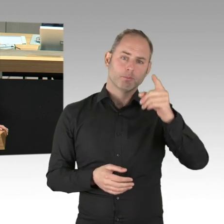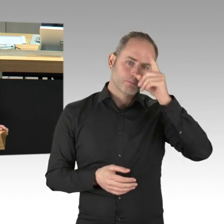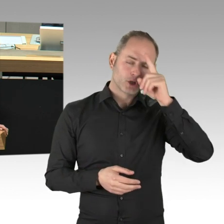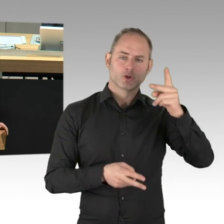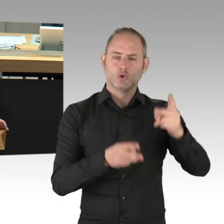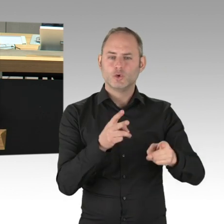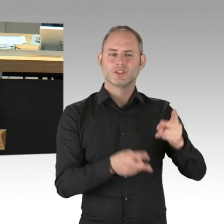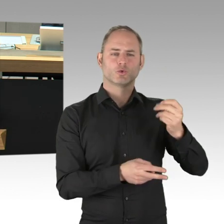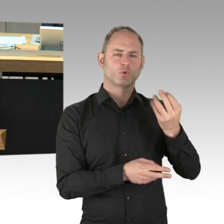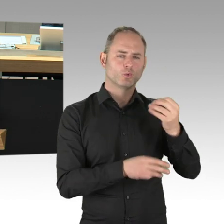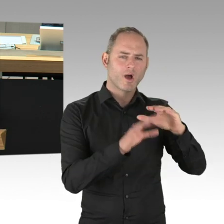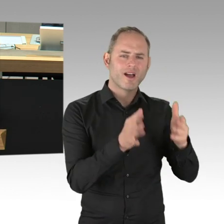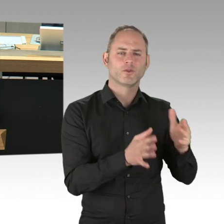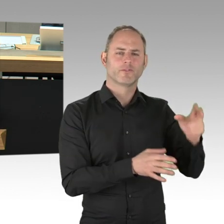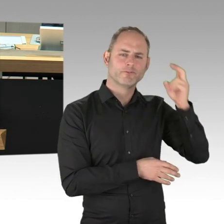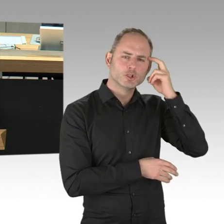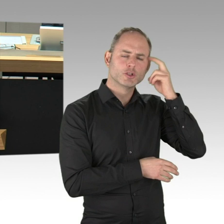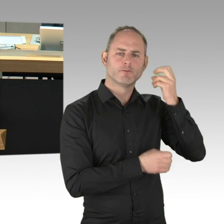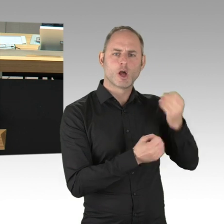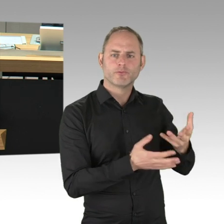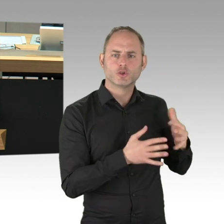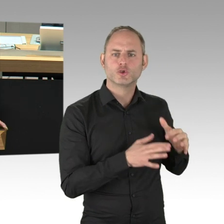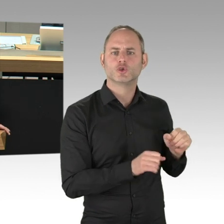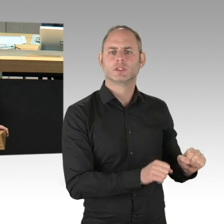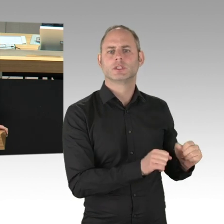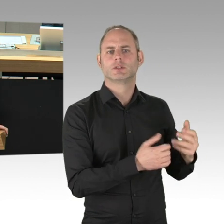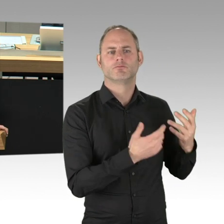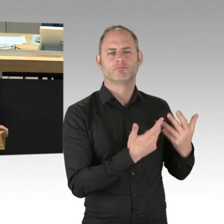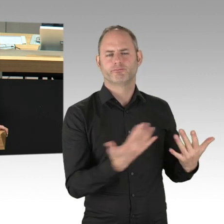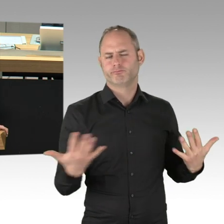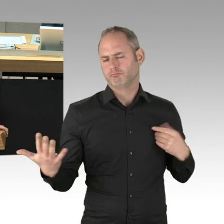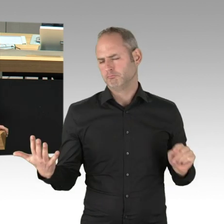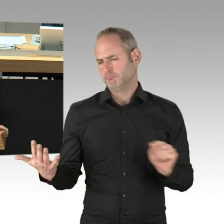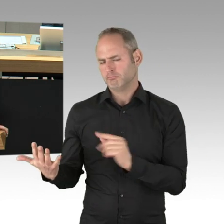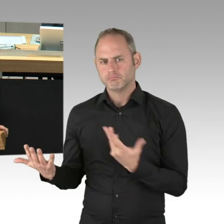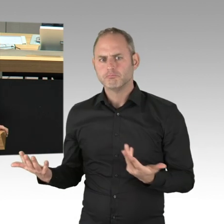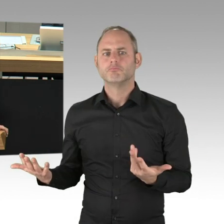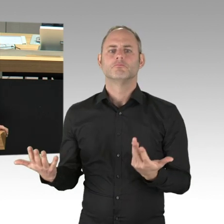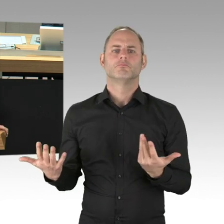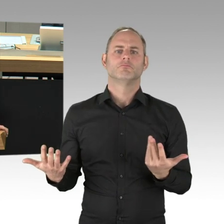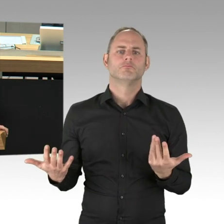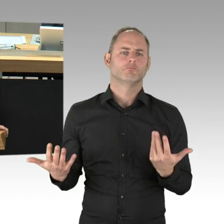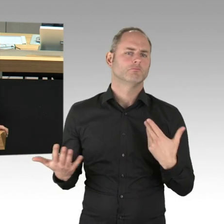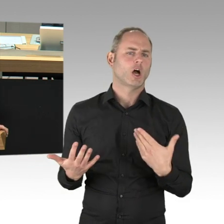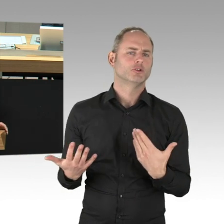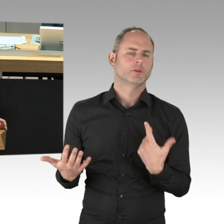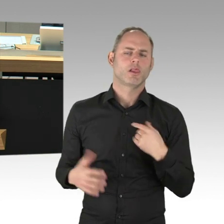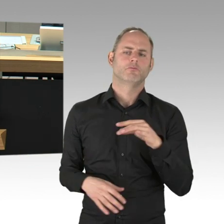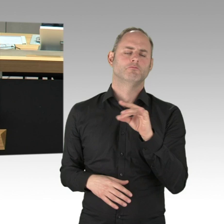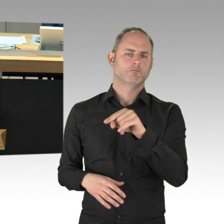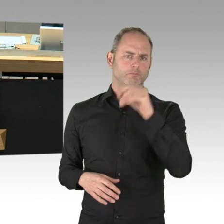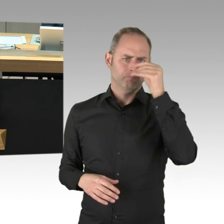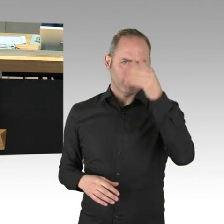früh ansetzen, etwa bei den Kindern und den Jugendlichen. Oder zum Thema Hate Speech im Netz. Ich denke, dass ich